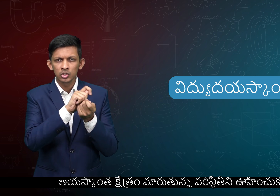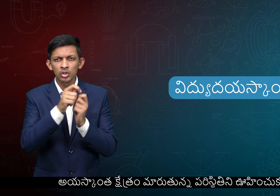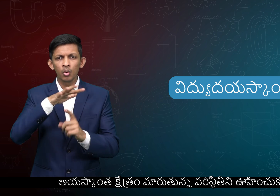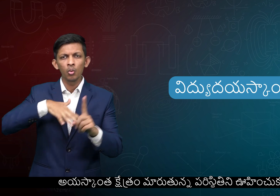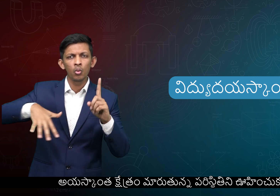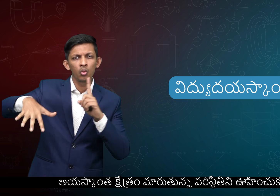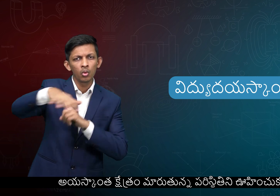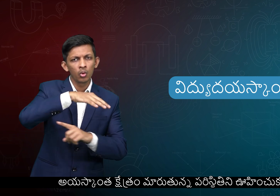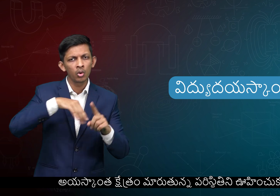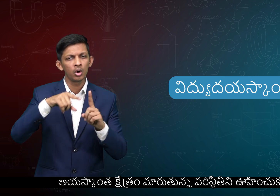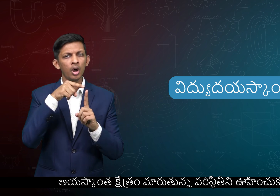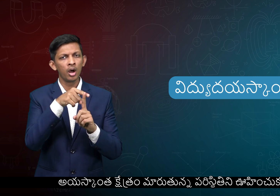ఊహించుకుందాం.